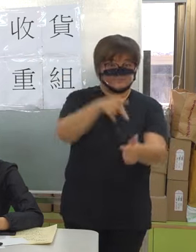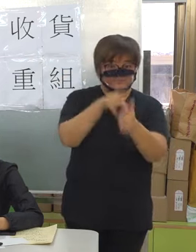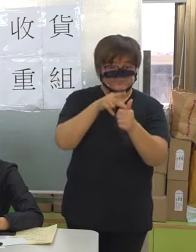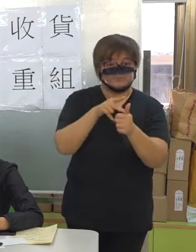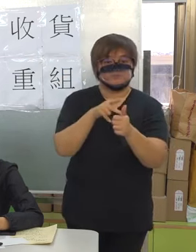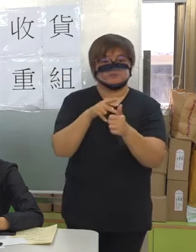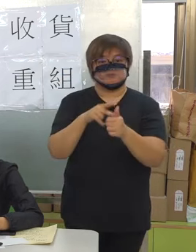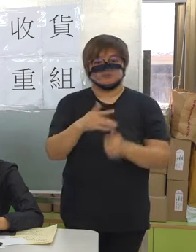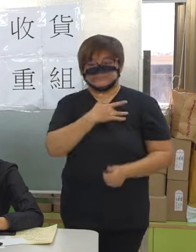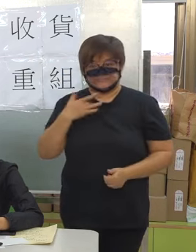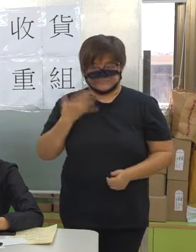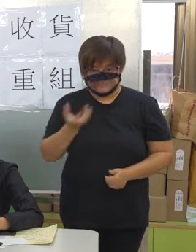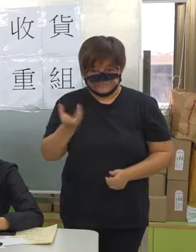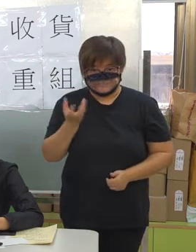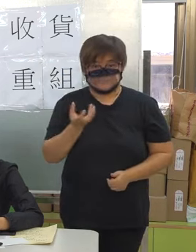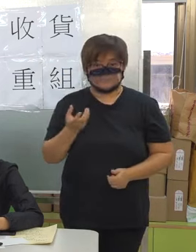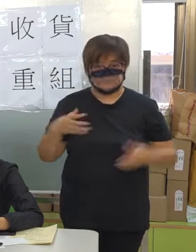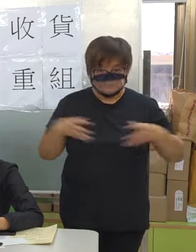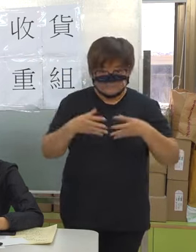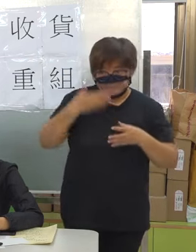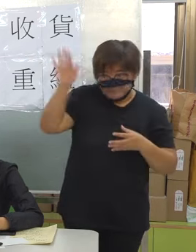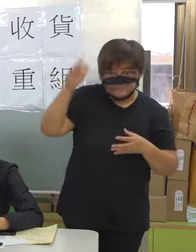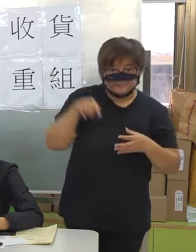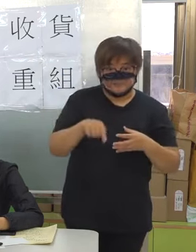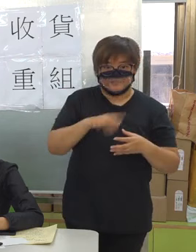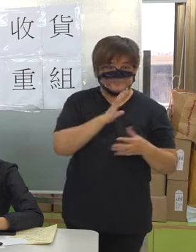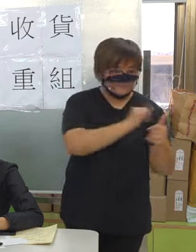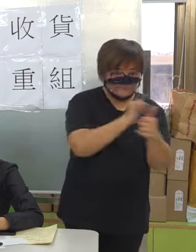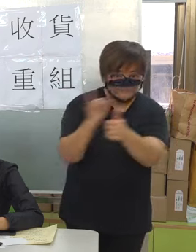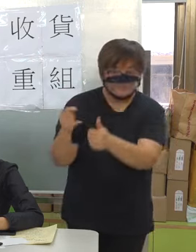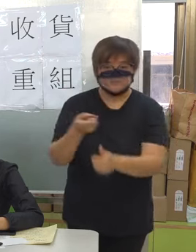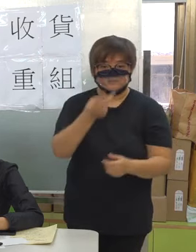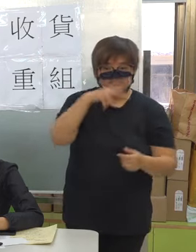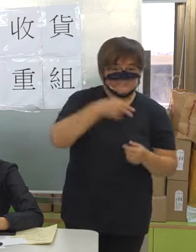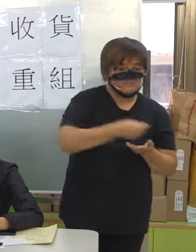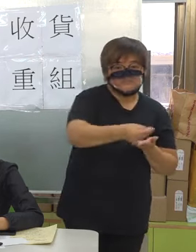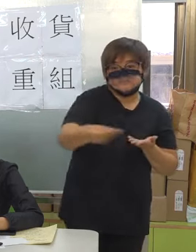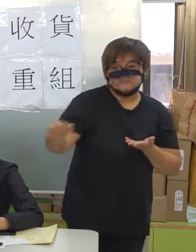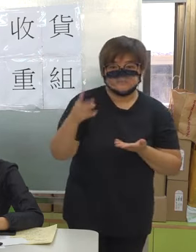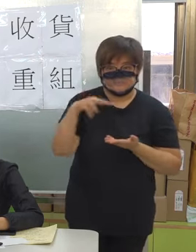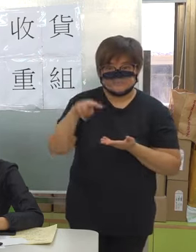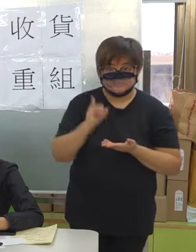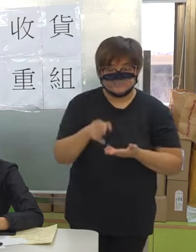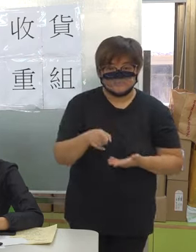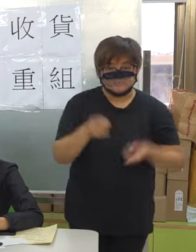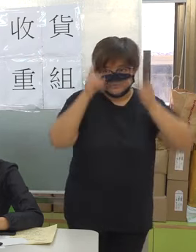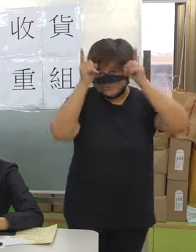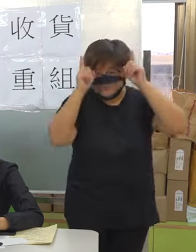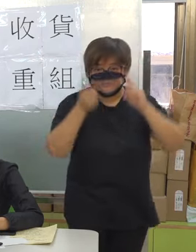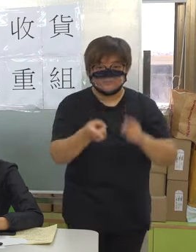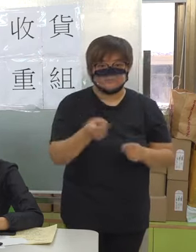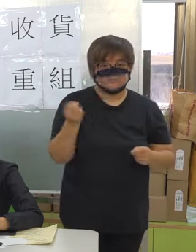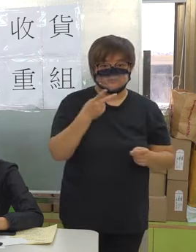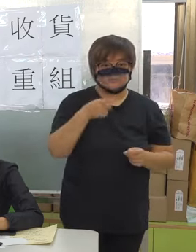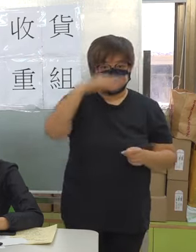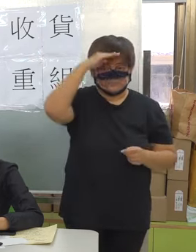鄧炳強更加無視司法公正，主動公開指控懷疑遭黑警性侵的受害人作